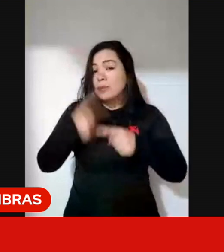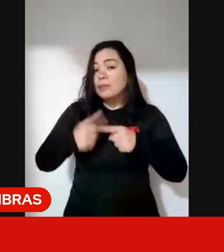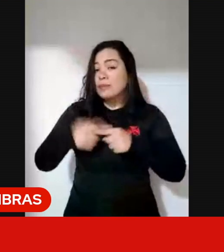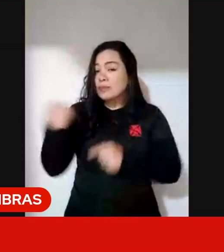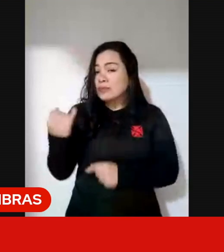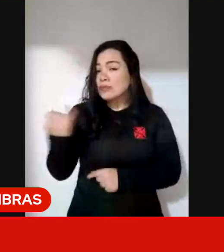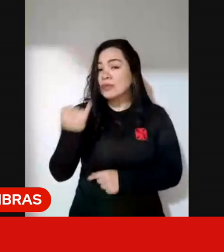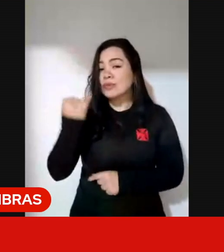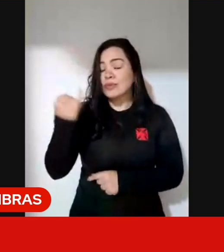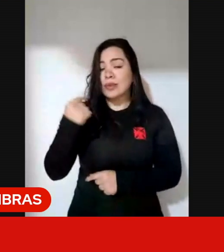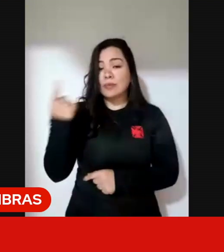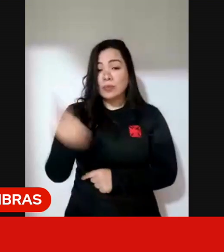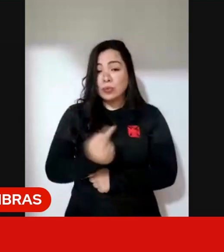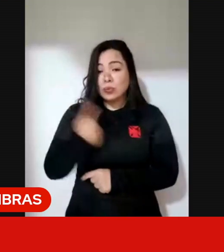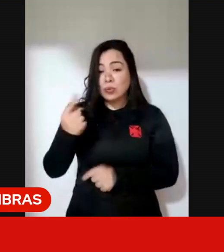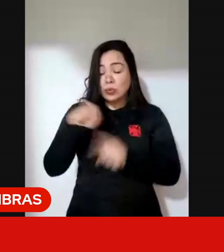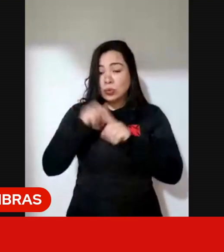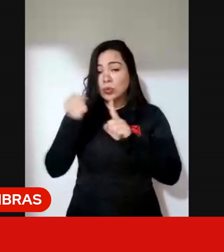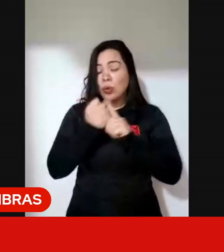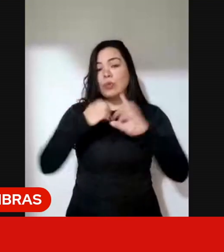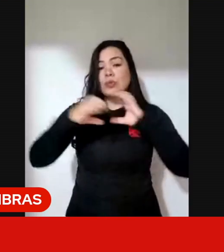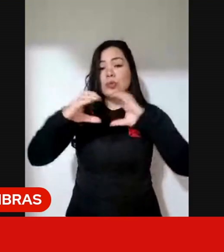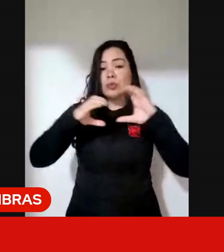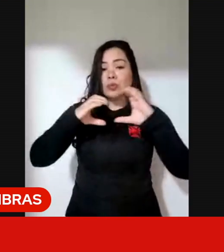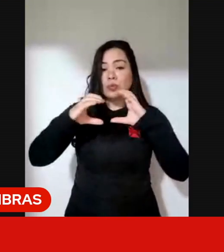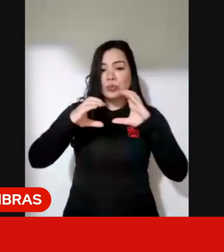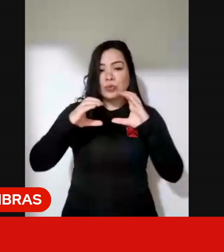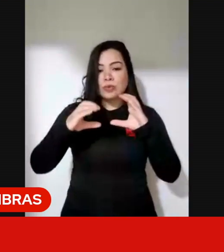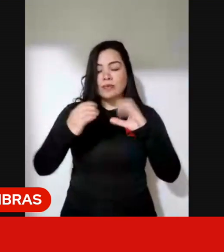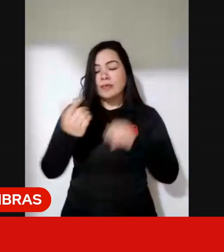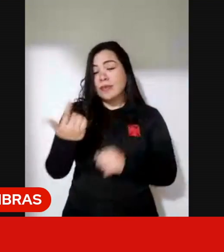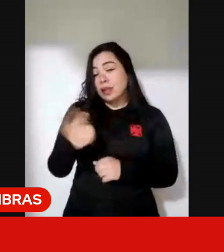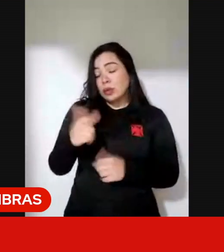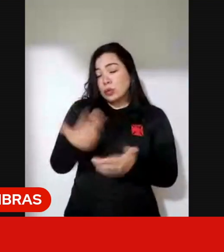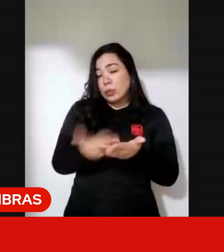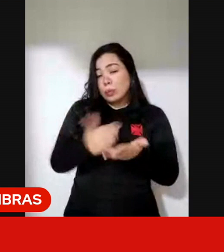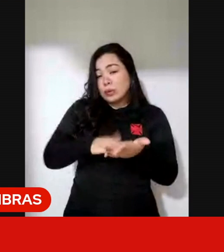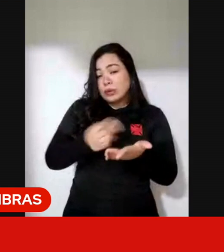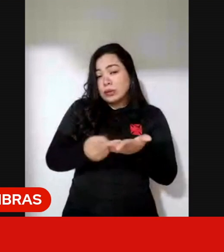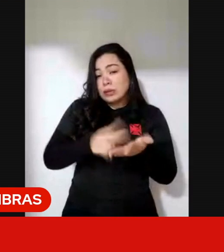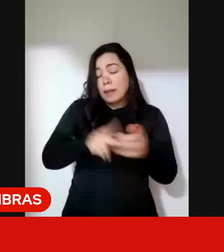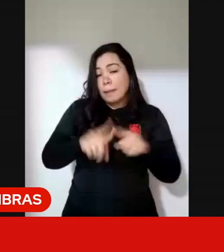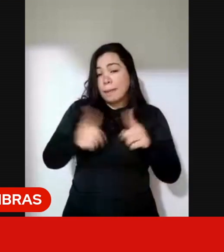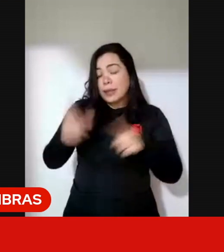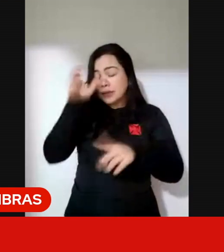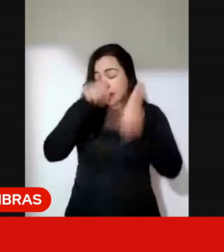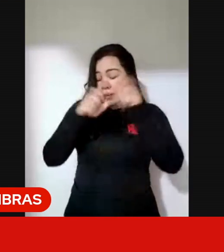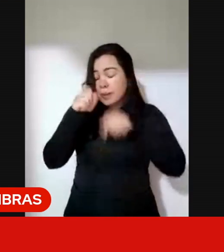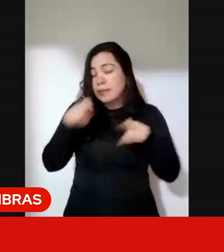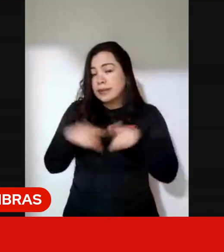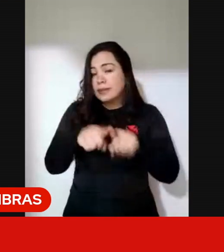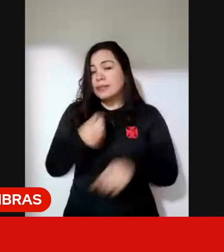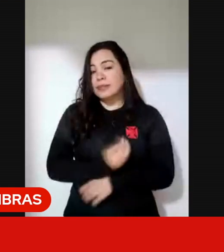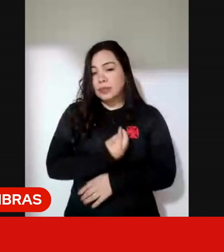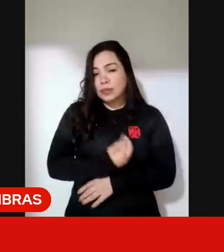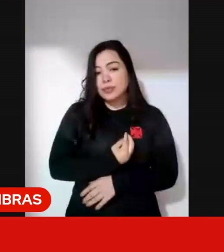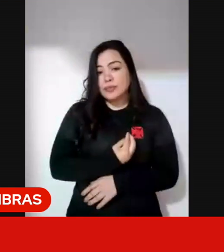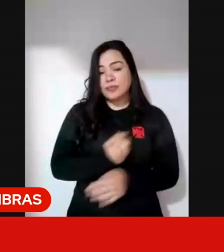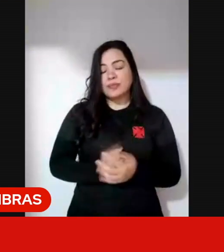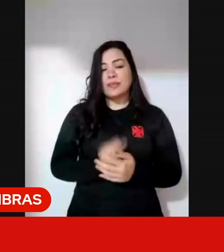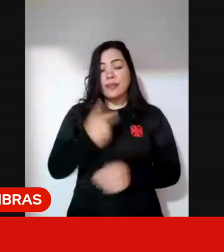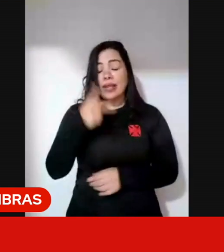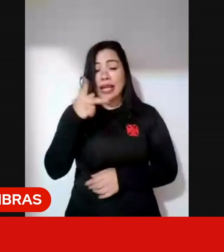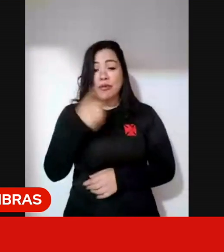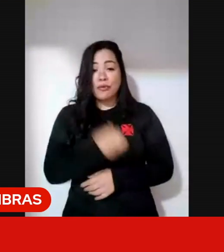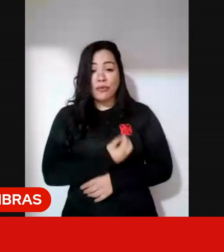que a gente se comunique. Então, não só para ser intérprete, mas para aprender, também para a vida. E falando da